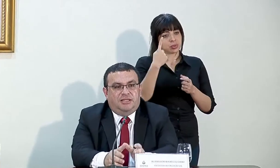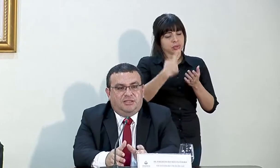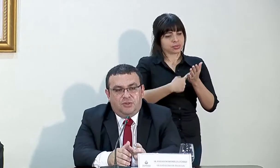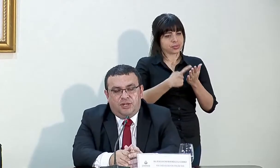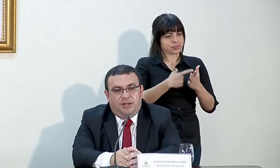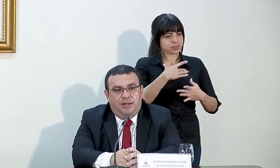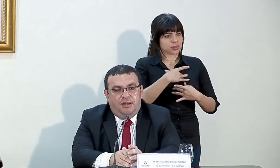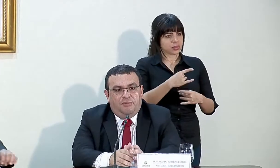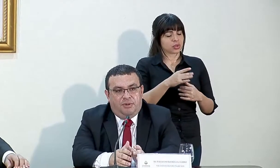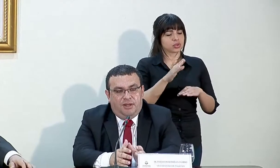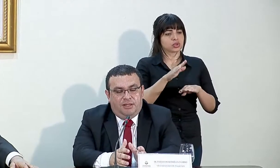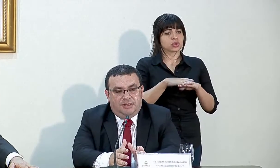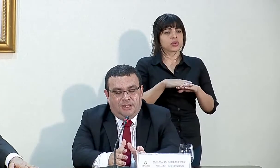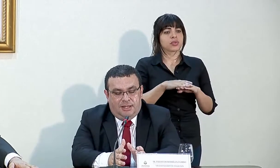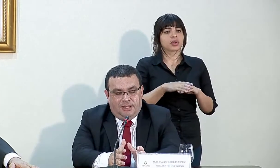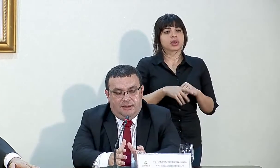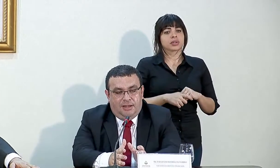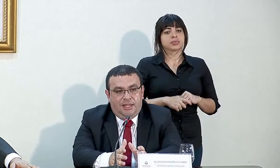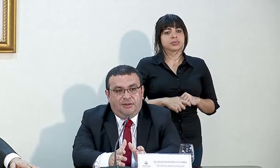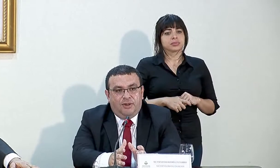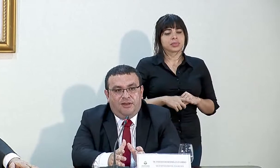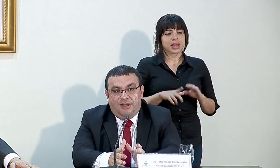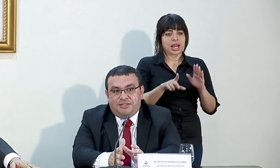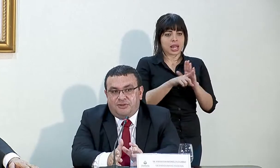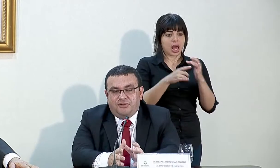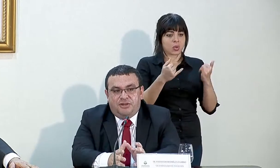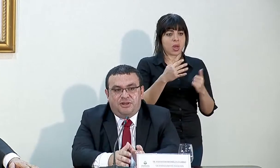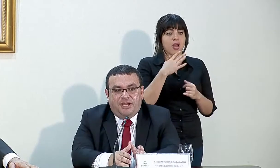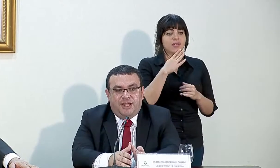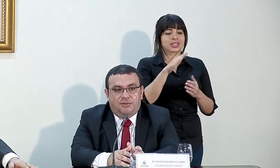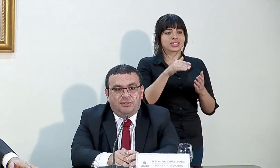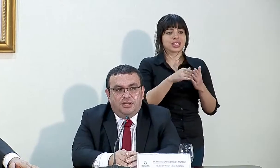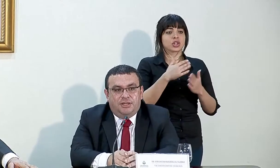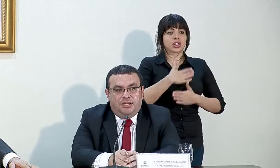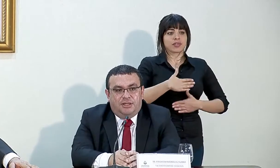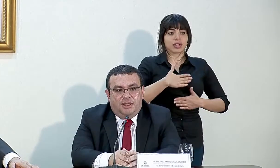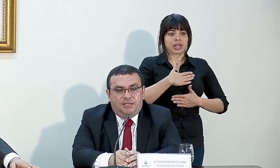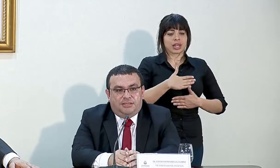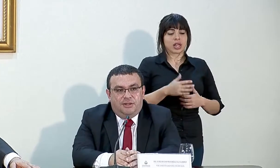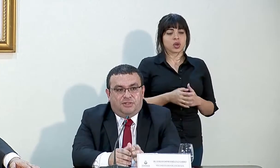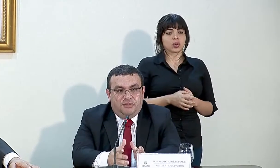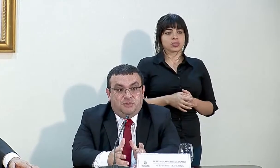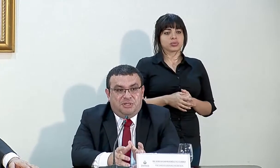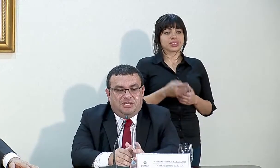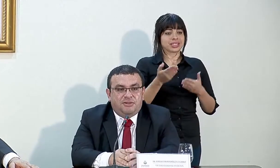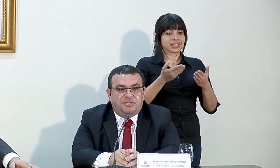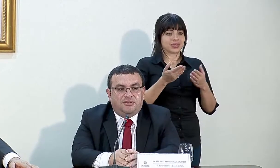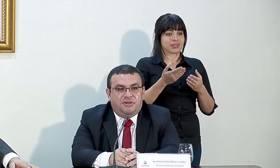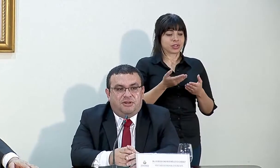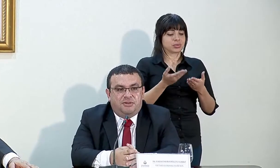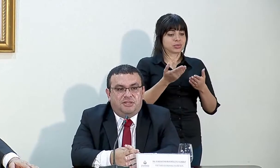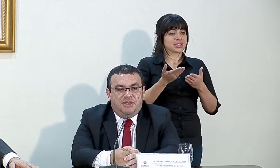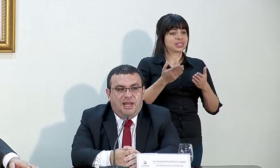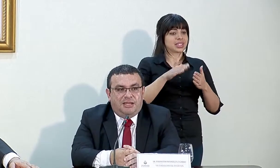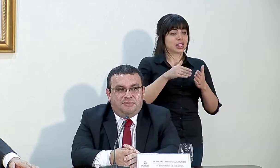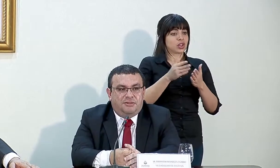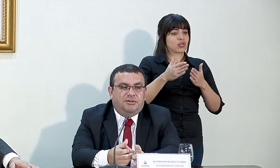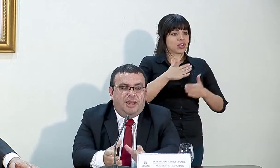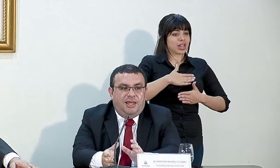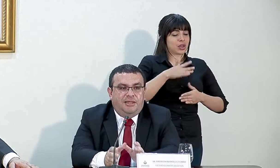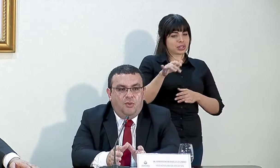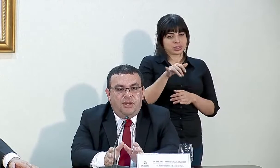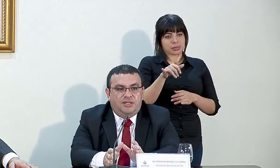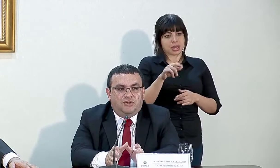interesante sobre porque la ley actual habla de centros de recreo. los servicios prestados en centros de recreo y similares.